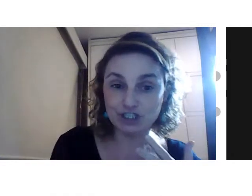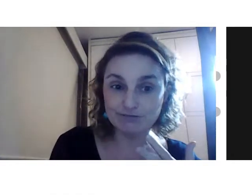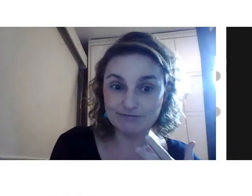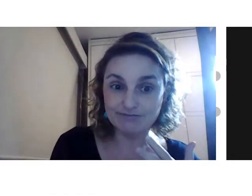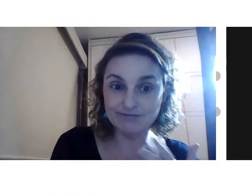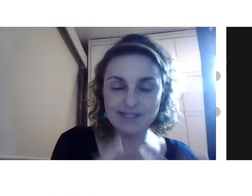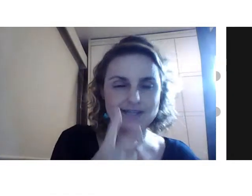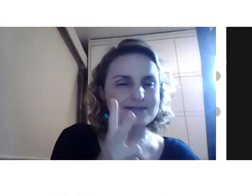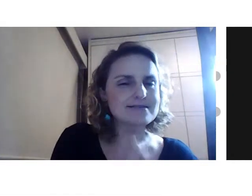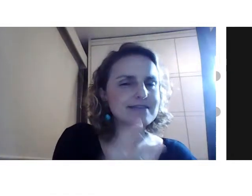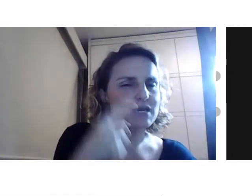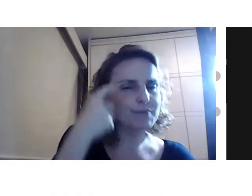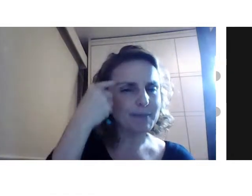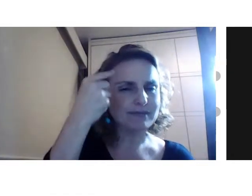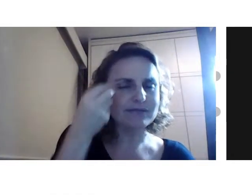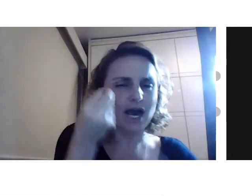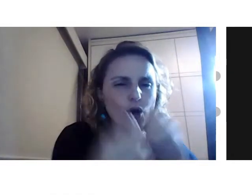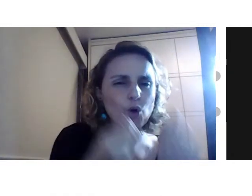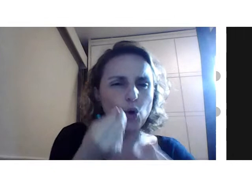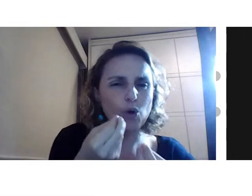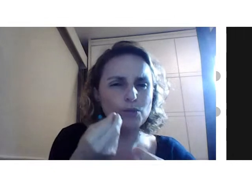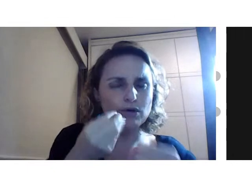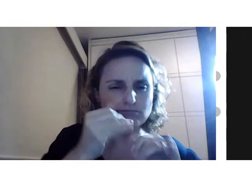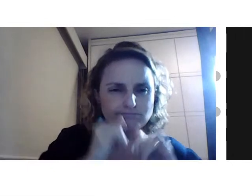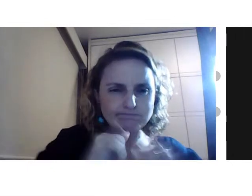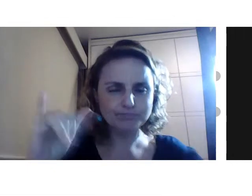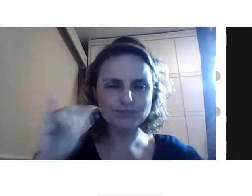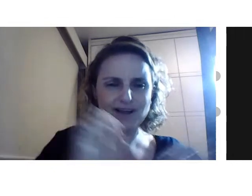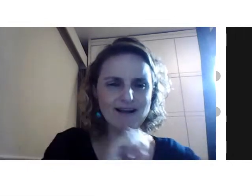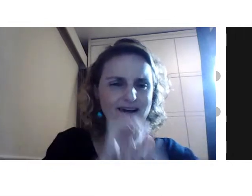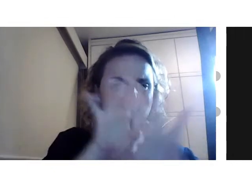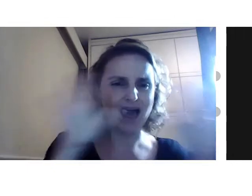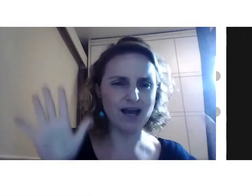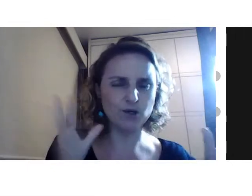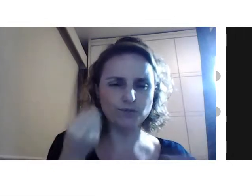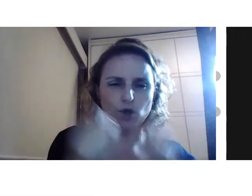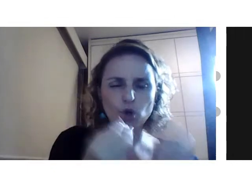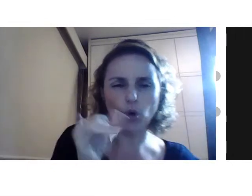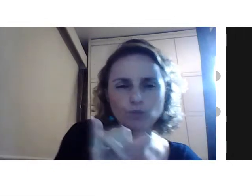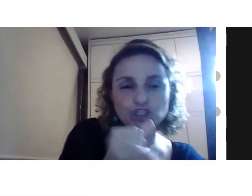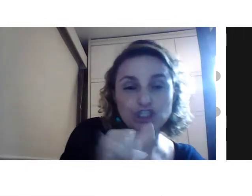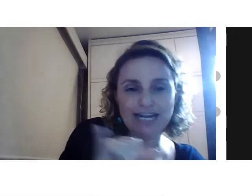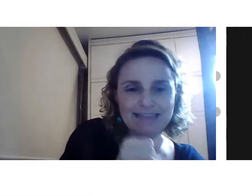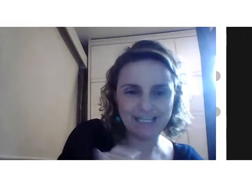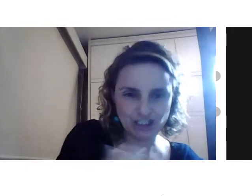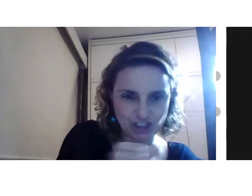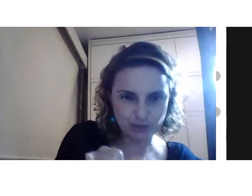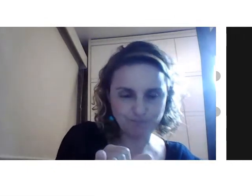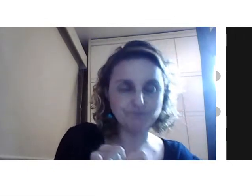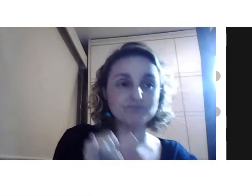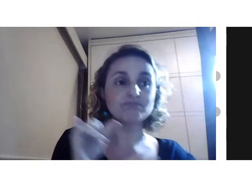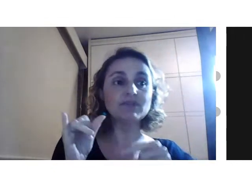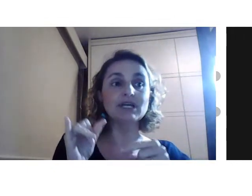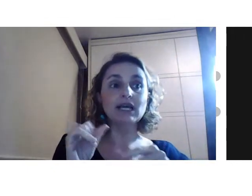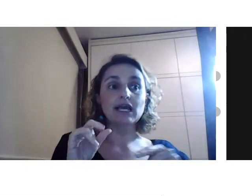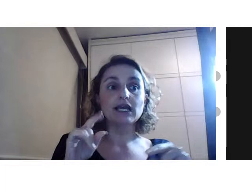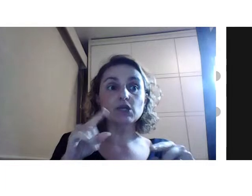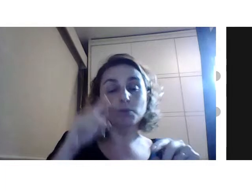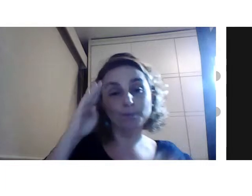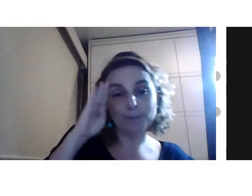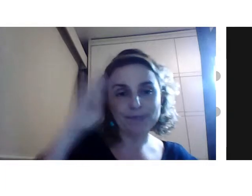isso é impossível é algo que não podemos desvincular como poder trabalhar dentro de um processo